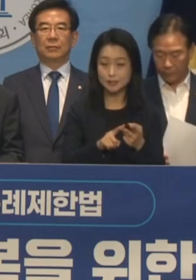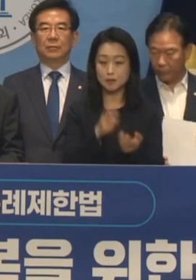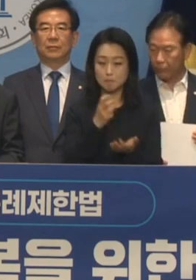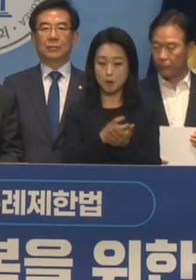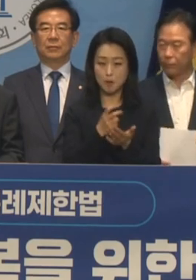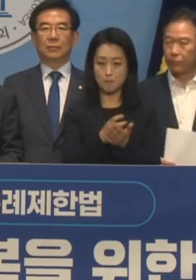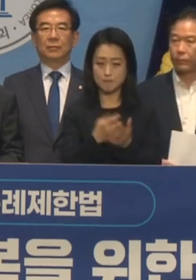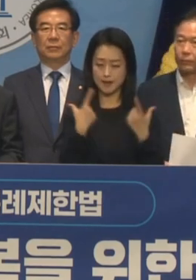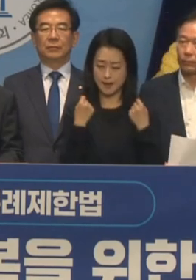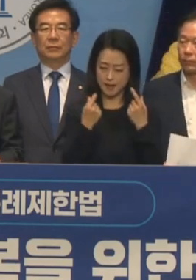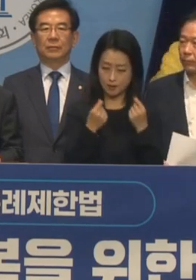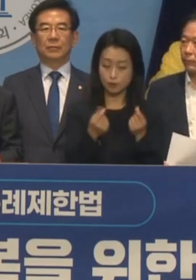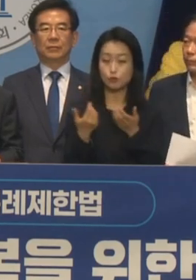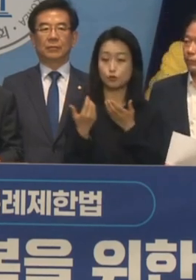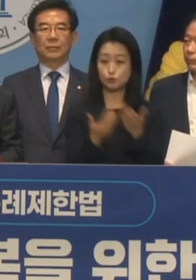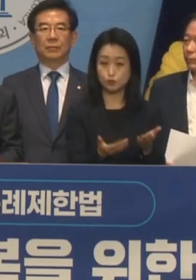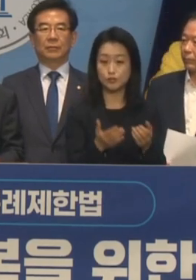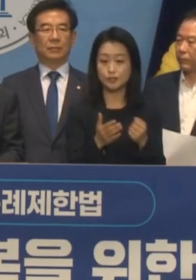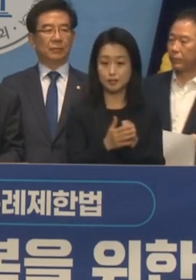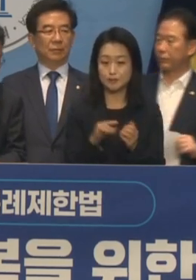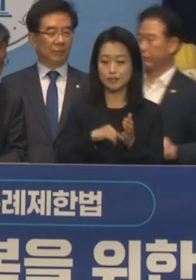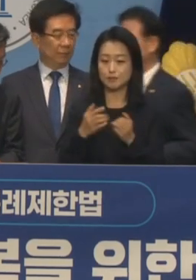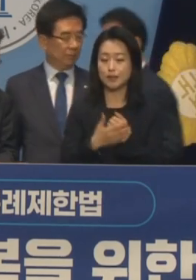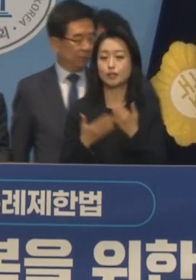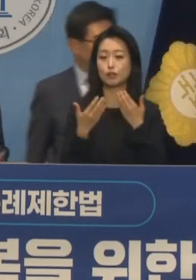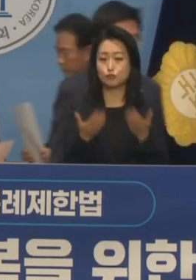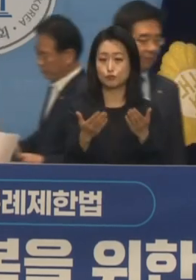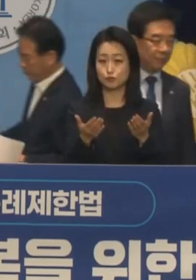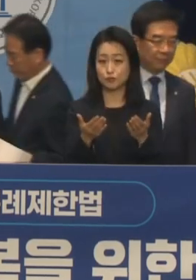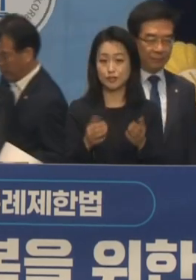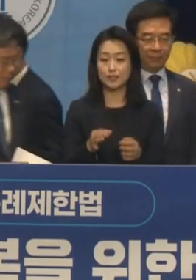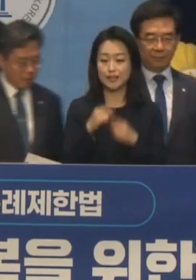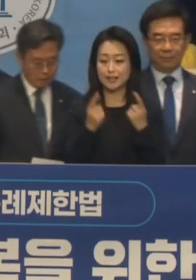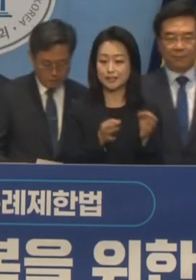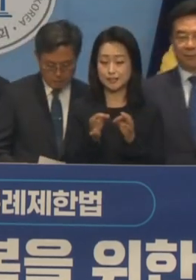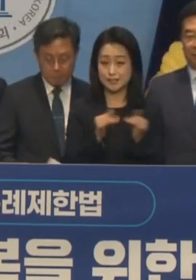부담을 경감시켜드리고자 합니다.